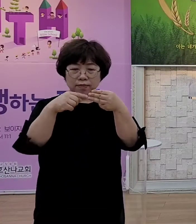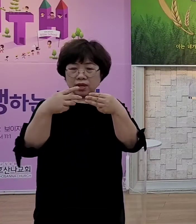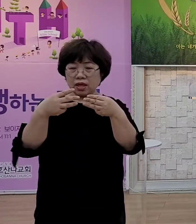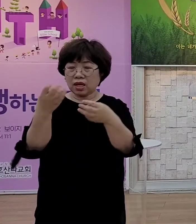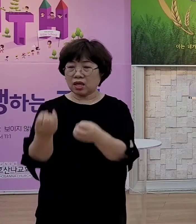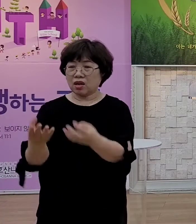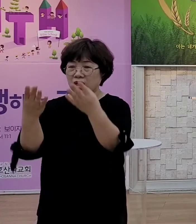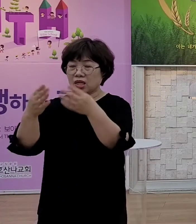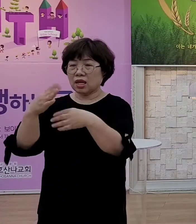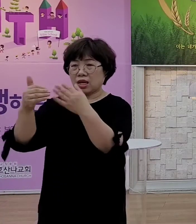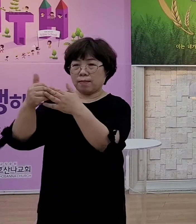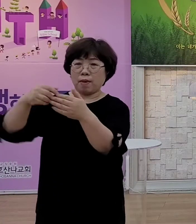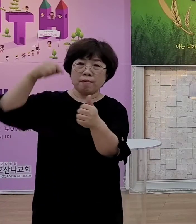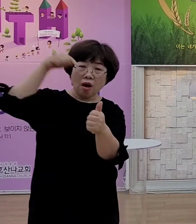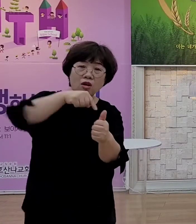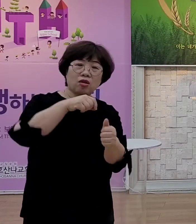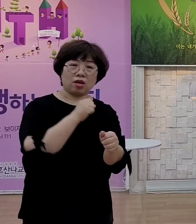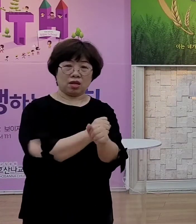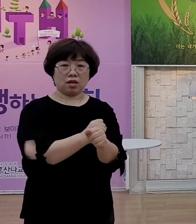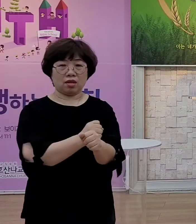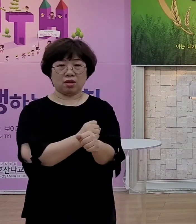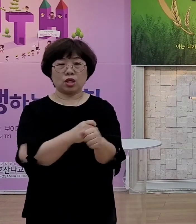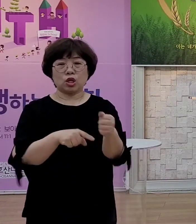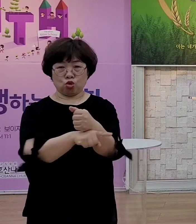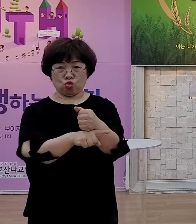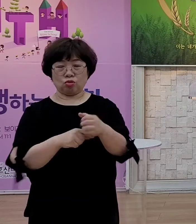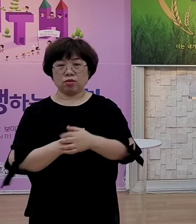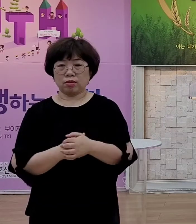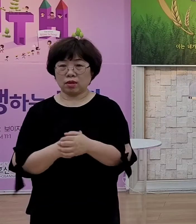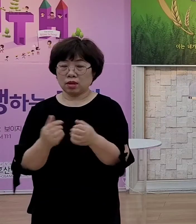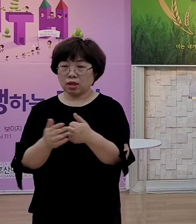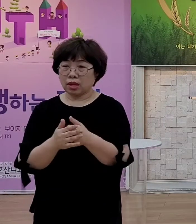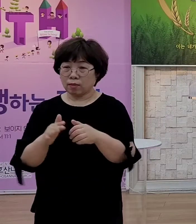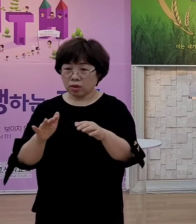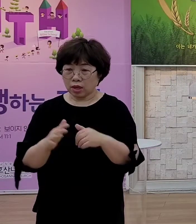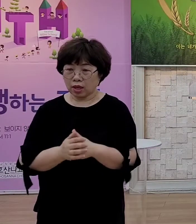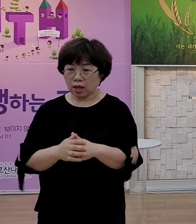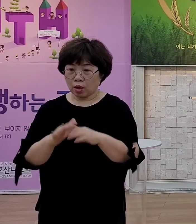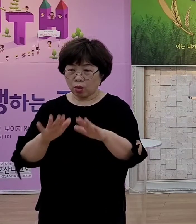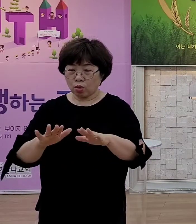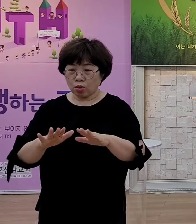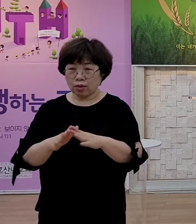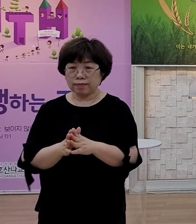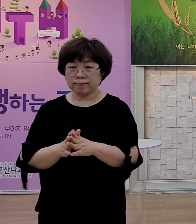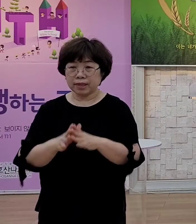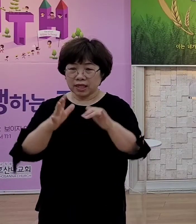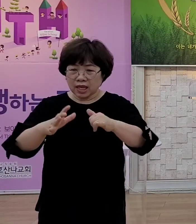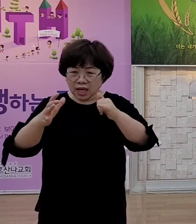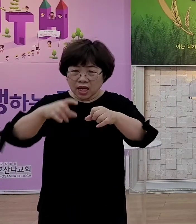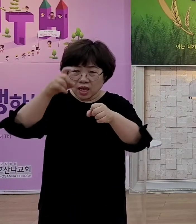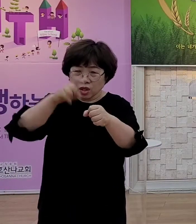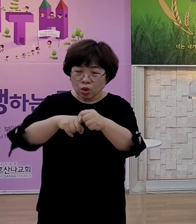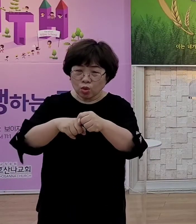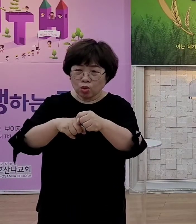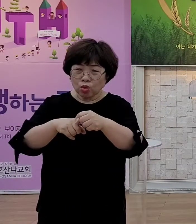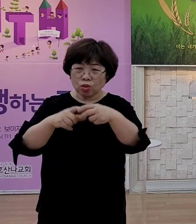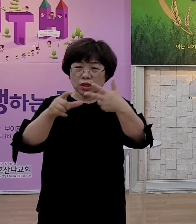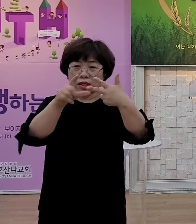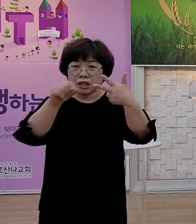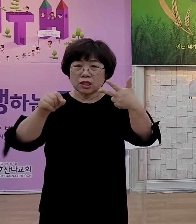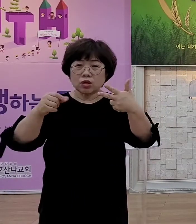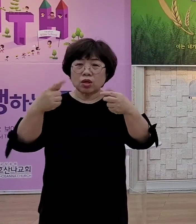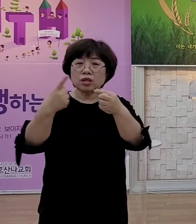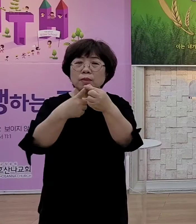사실입니다. 여러분, 그래서 오늘날 전 세계적으로 이 7월 첫 주일을 맥추